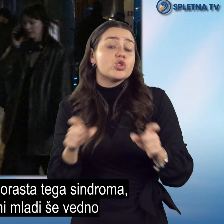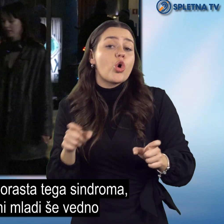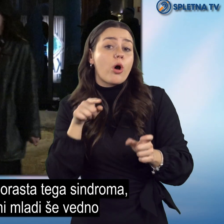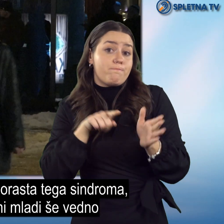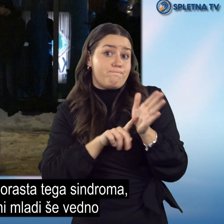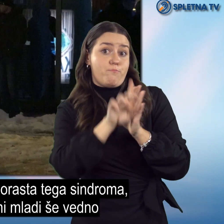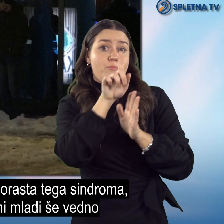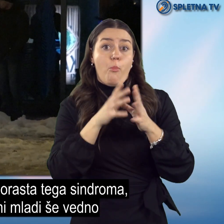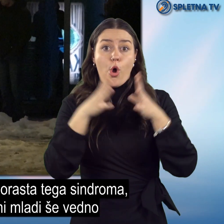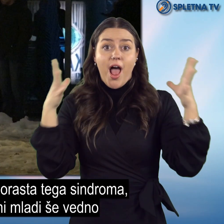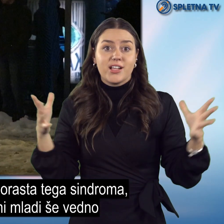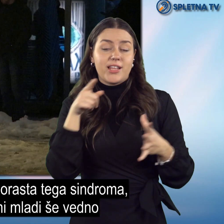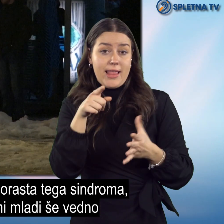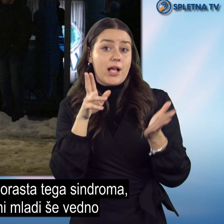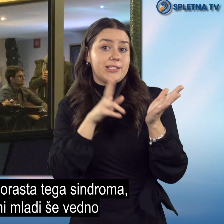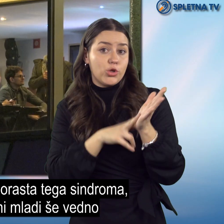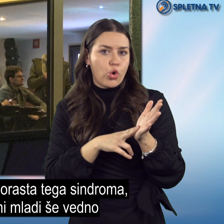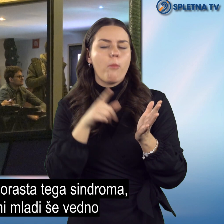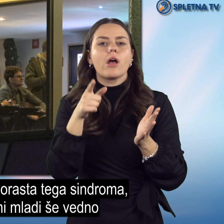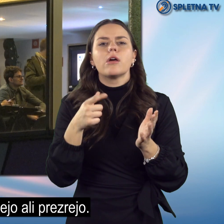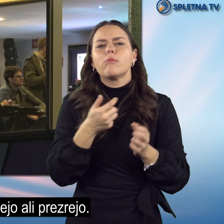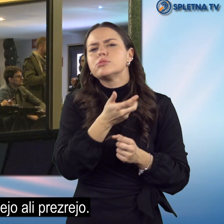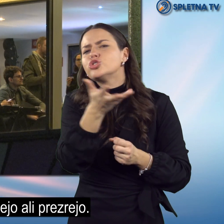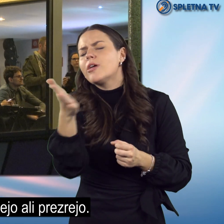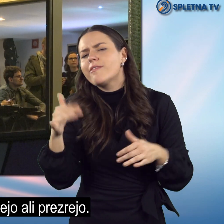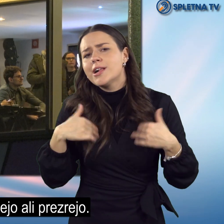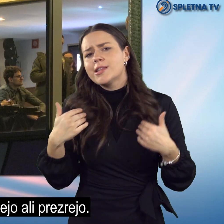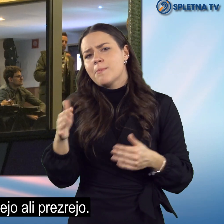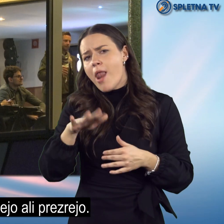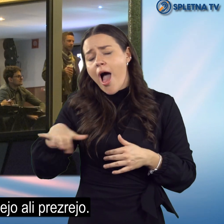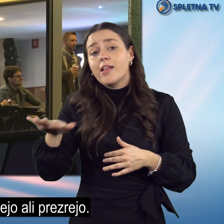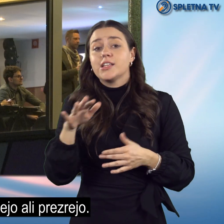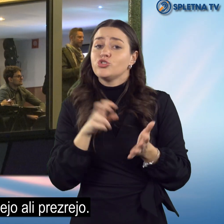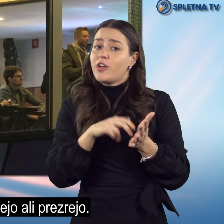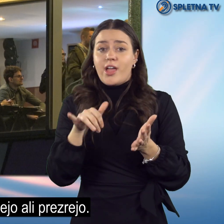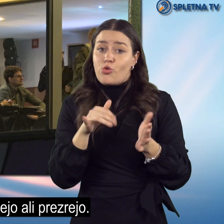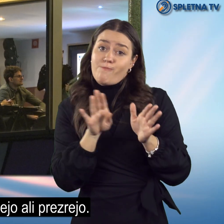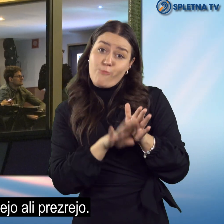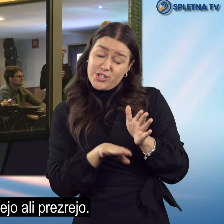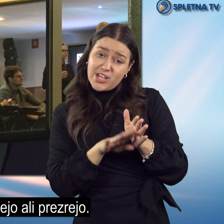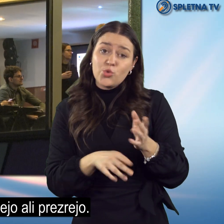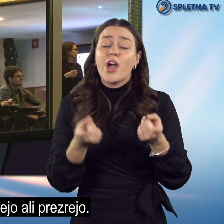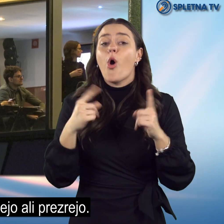porasta tega sindroma, ki ga številni mladi še vedno podcenjujejo ali prezrejo.